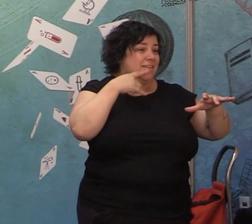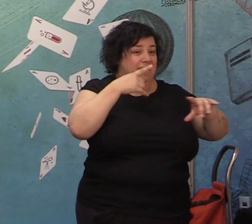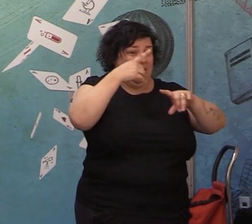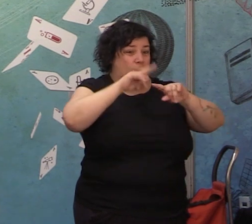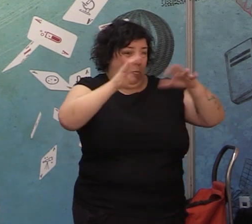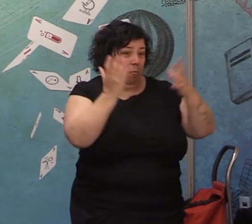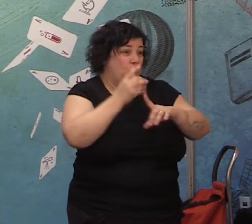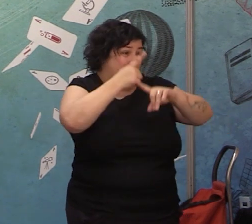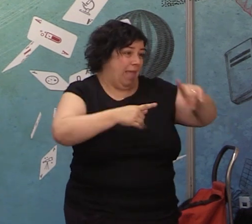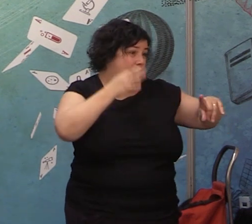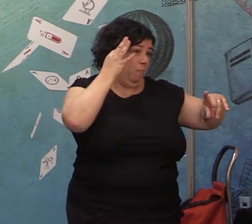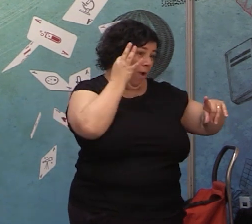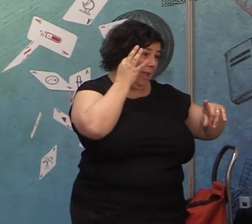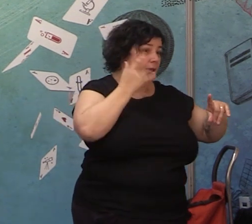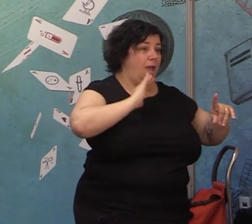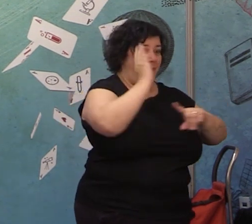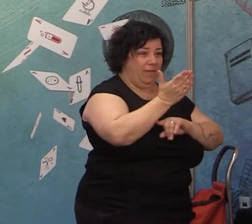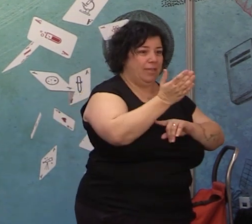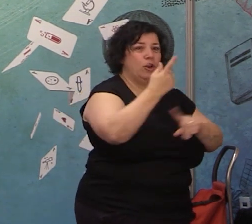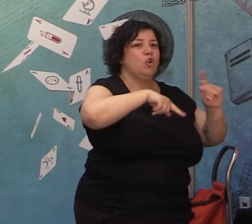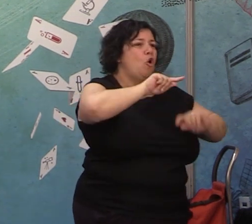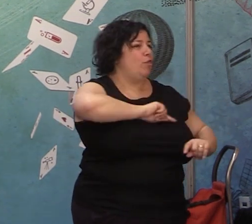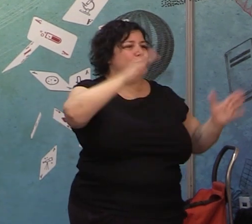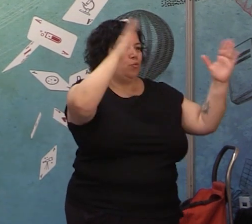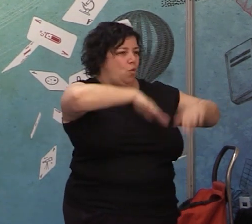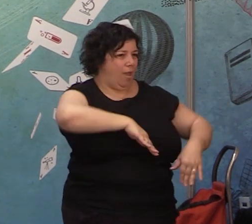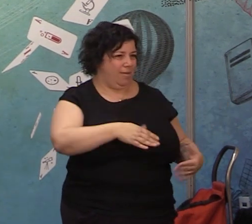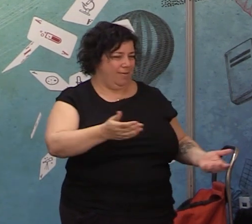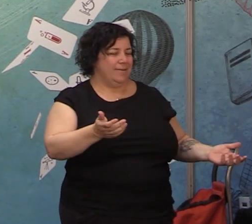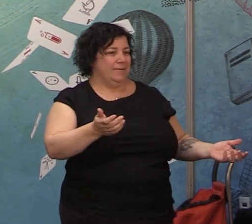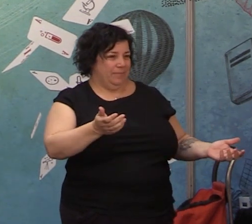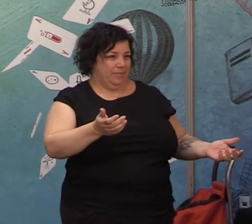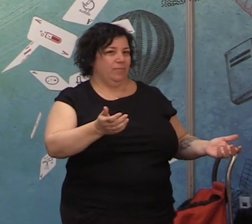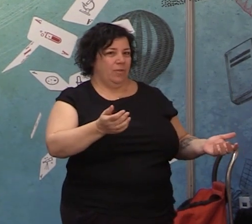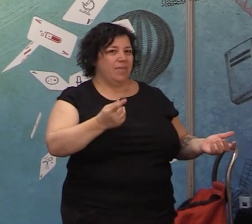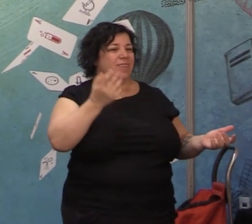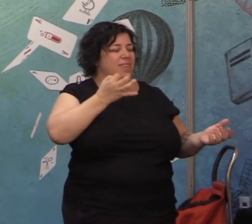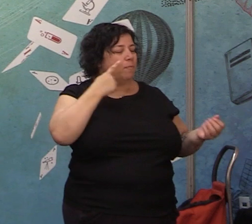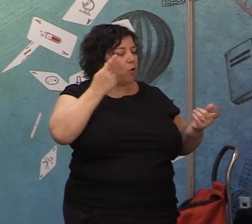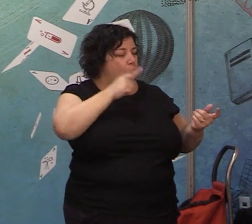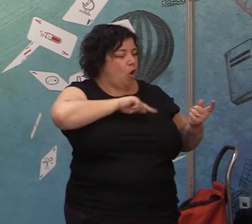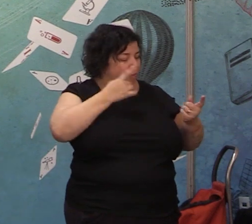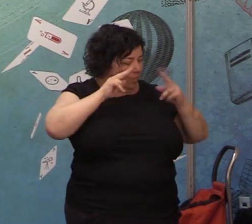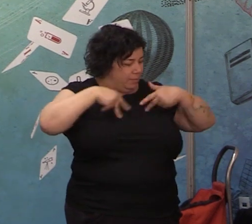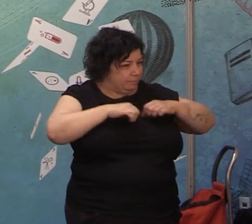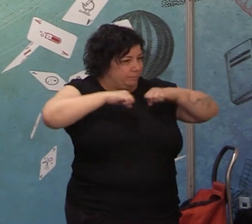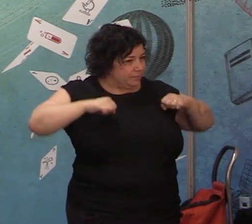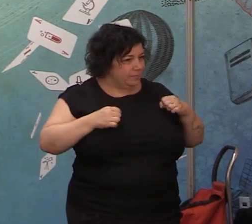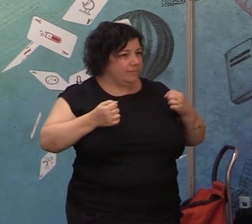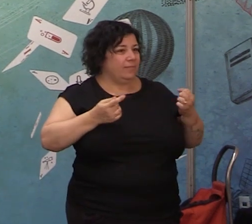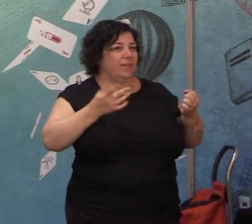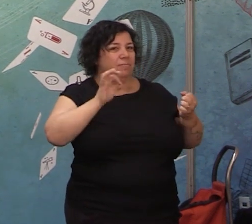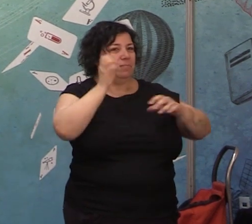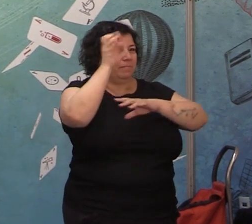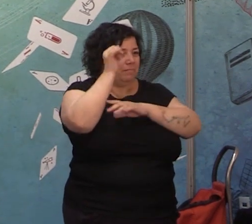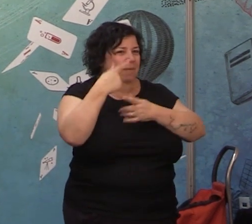población del mundo, a las mujeres, y no estamos concienciados 100%. Y entonces estas charlas yo creo que se deberían dar más,